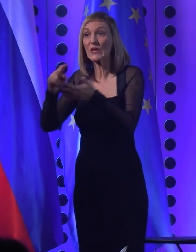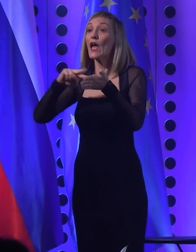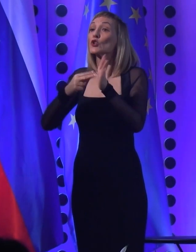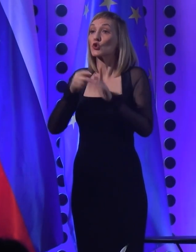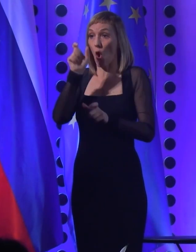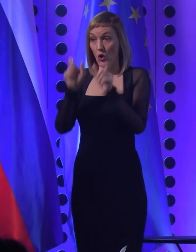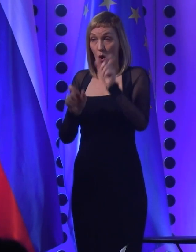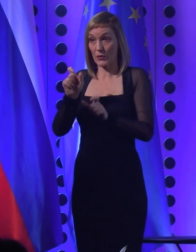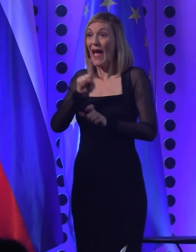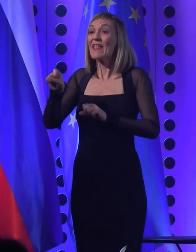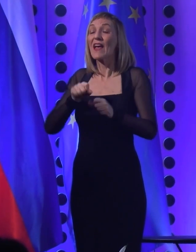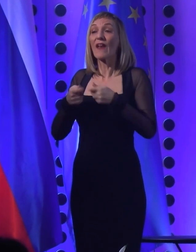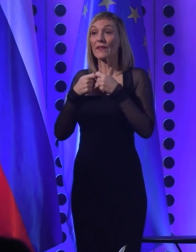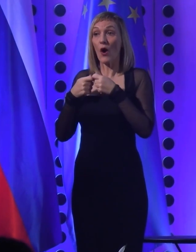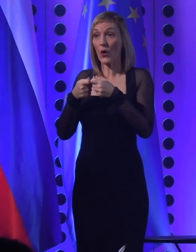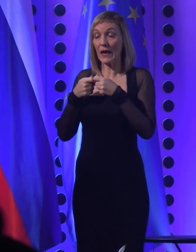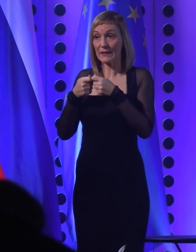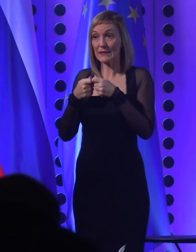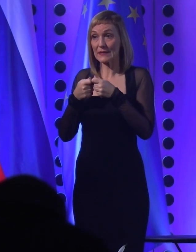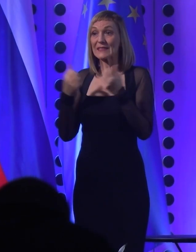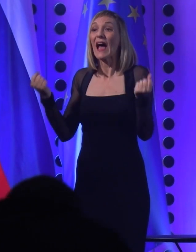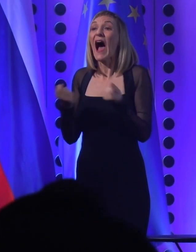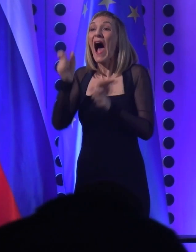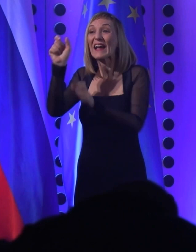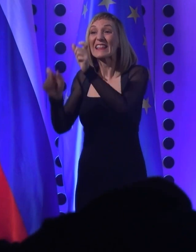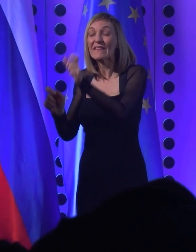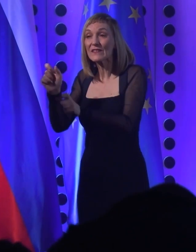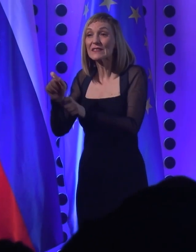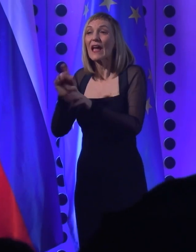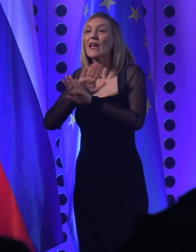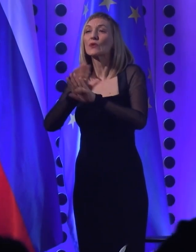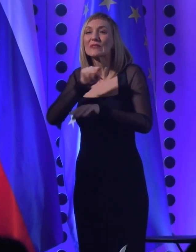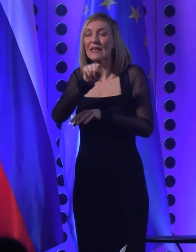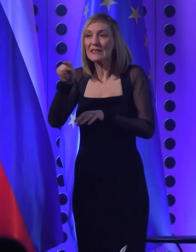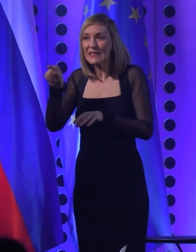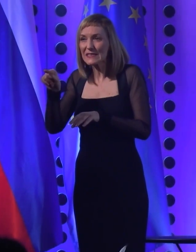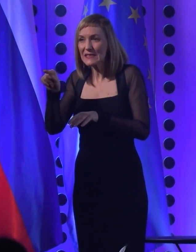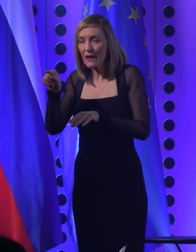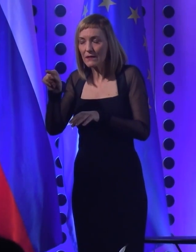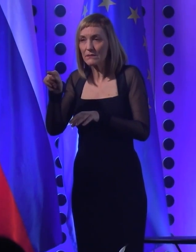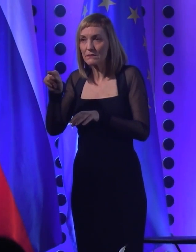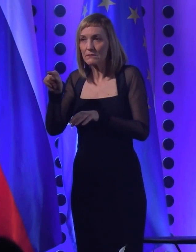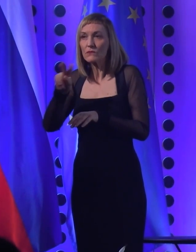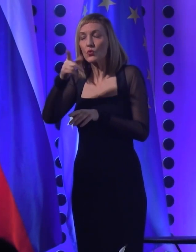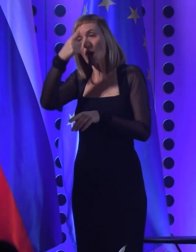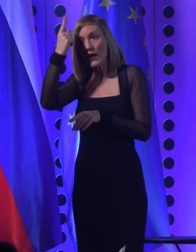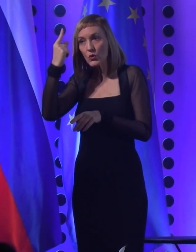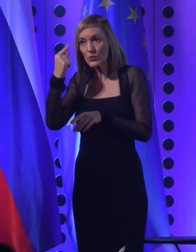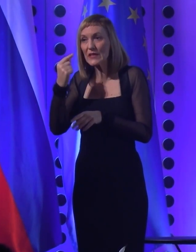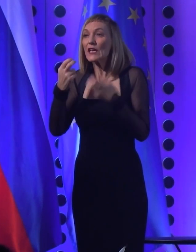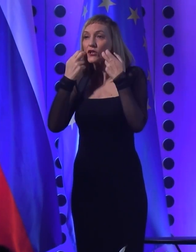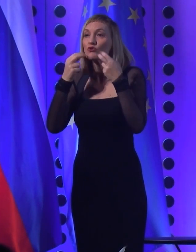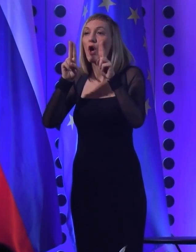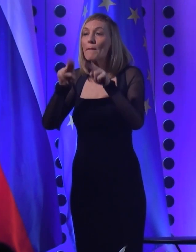stroko, nevladne organizacije, aktiviste, in vse druge, ki iskanju pravih rešitev in jim pri